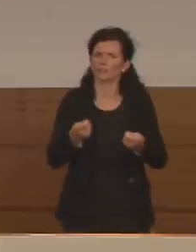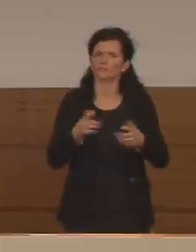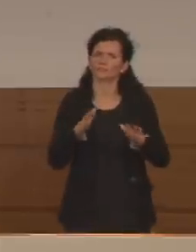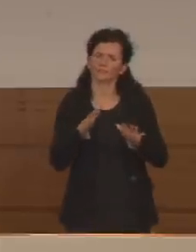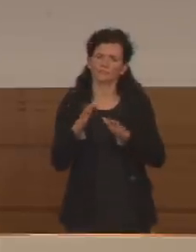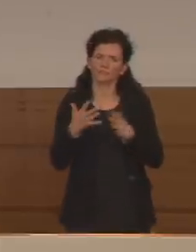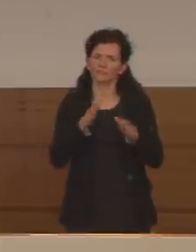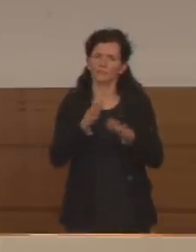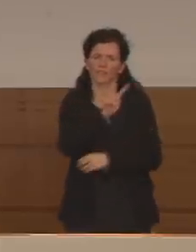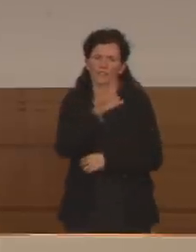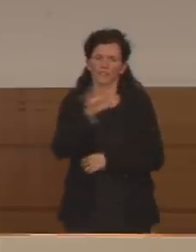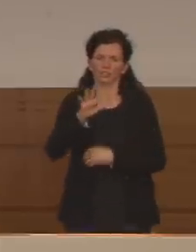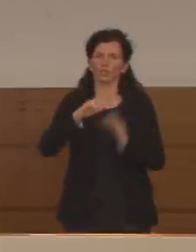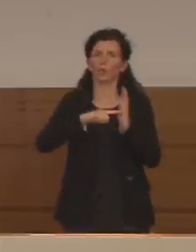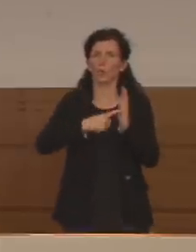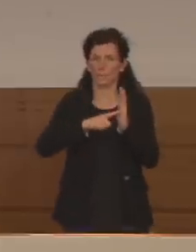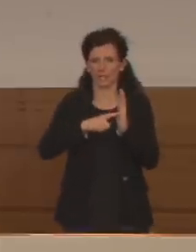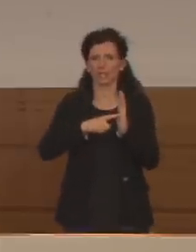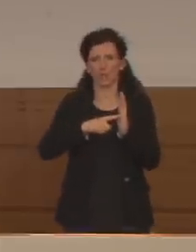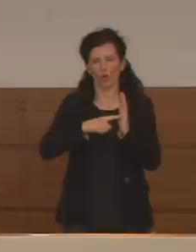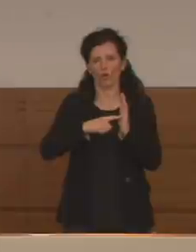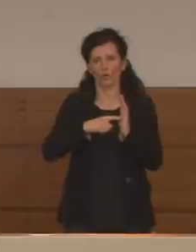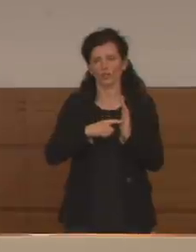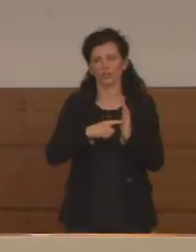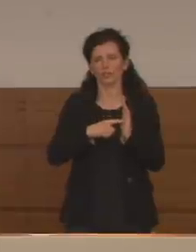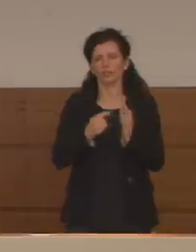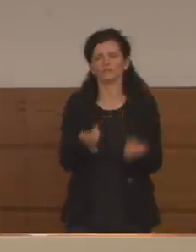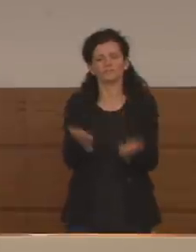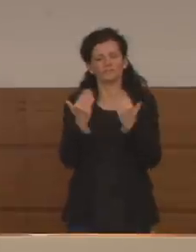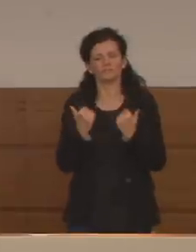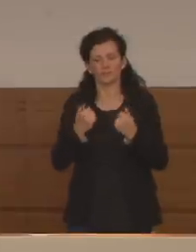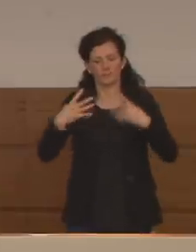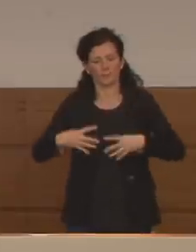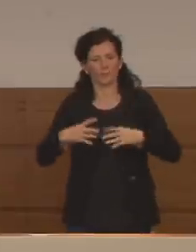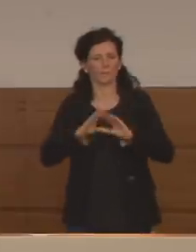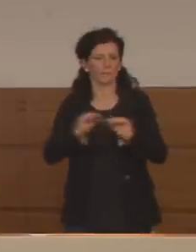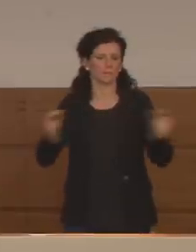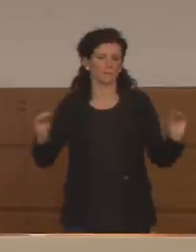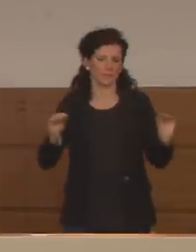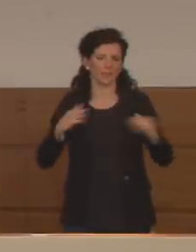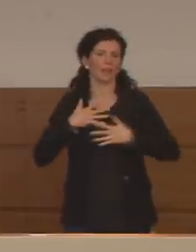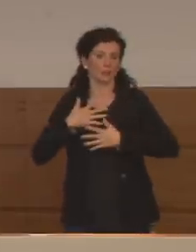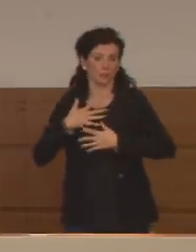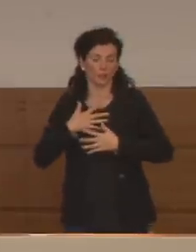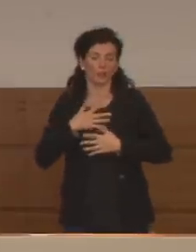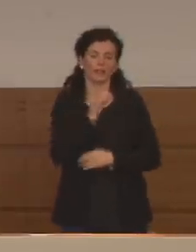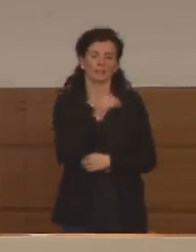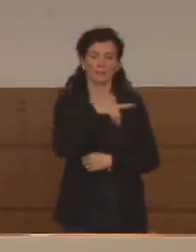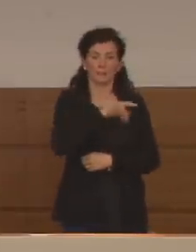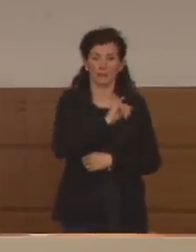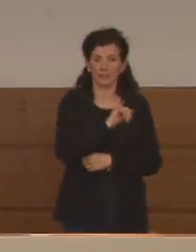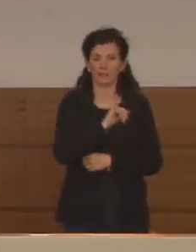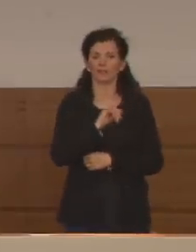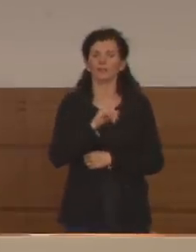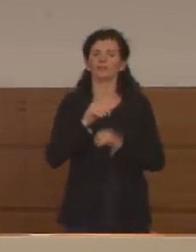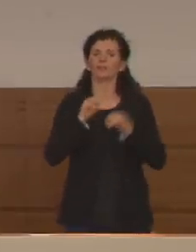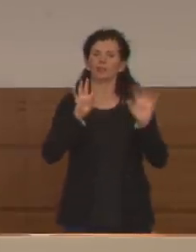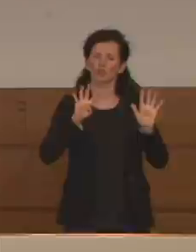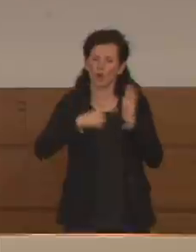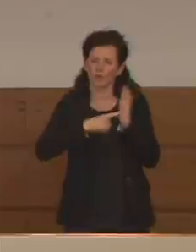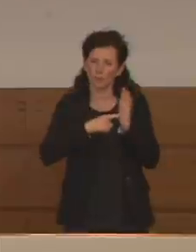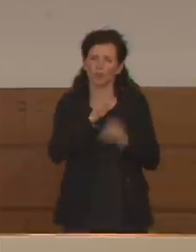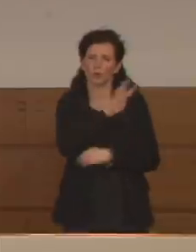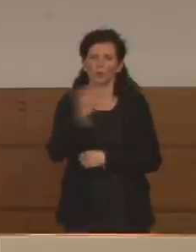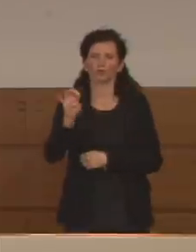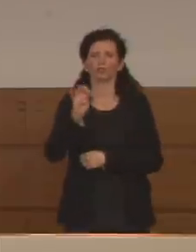25 milioni per l'acquisto di ventilatori e dp per l'esattezza 9 milioni 420